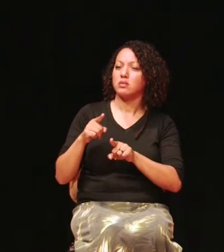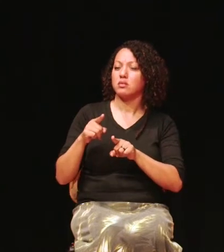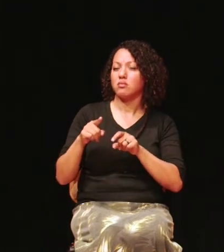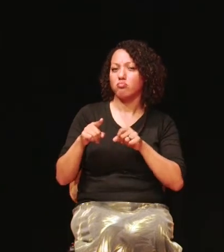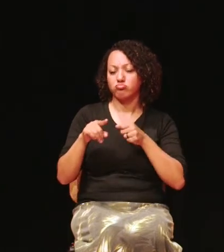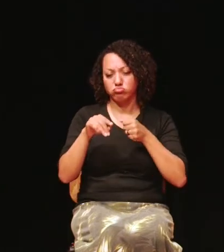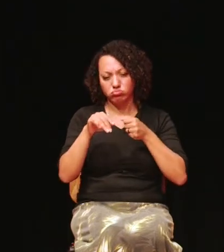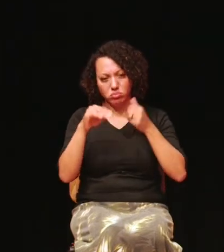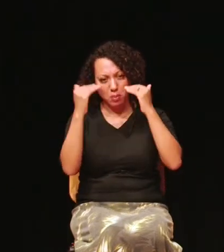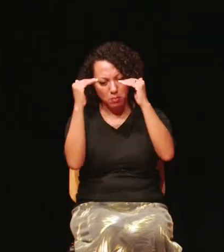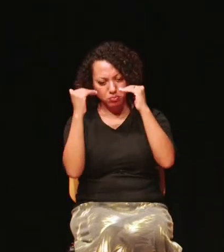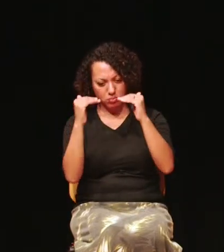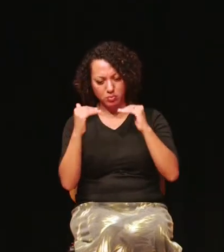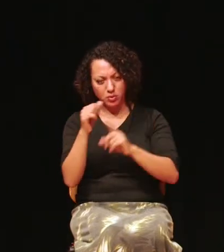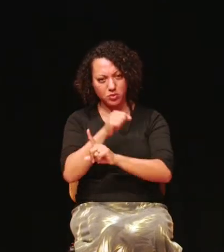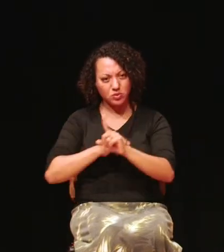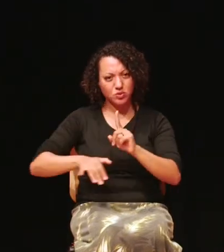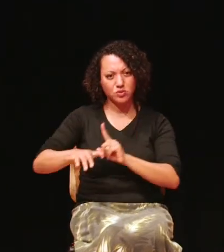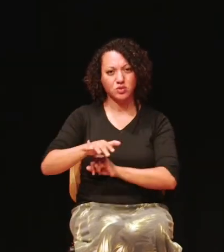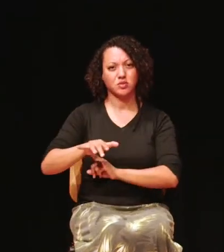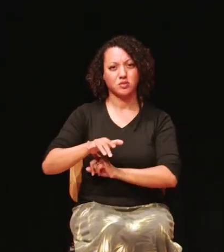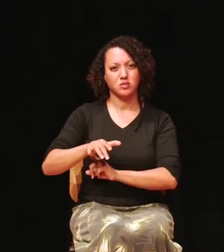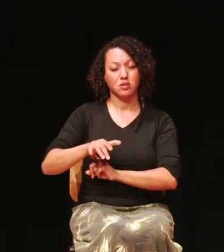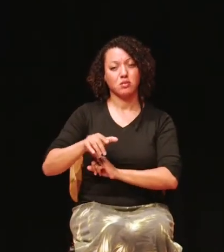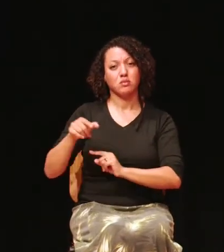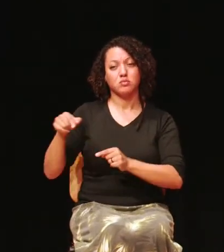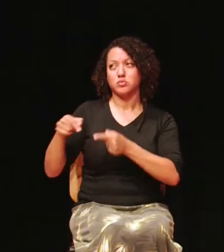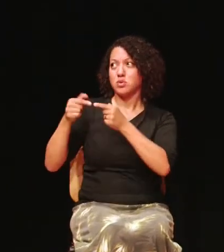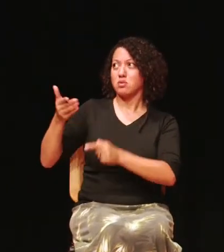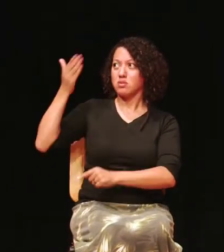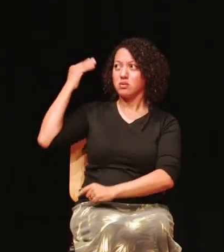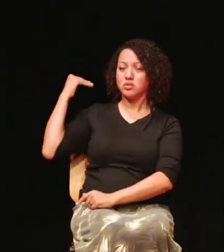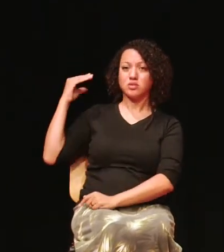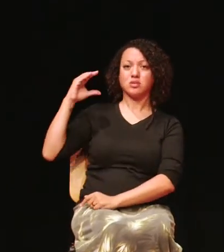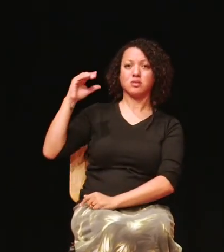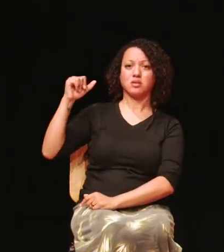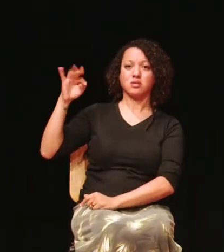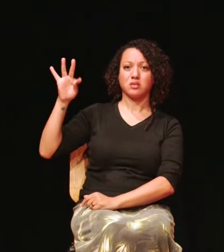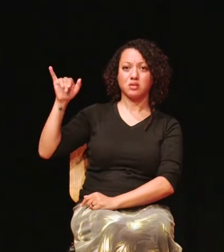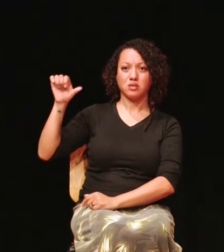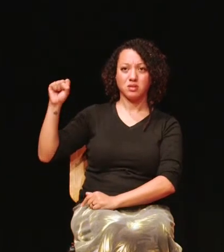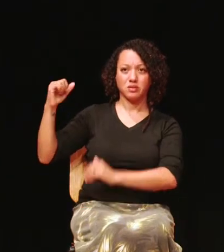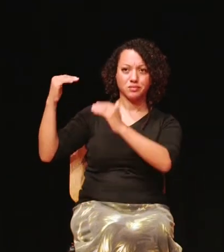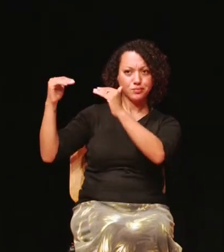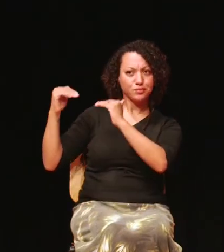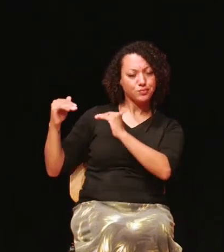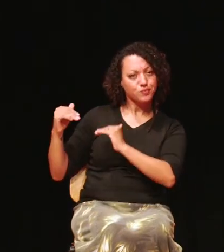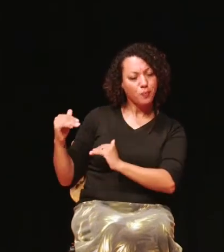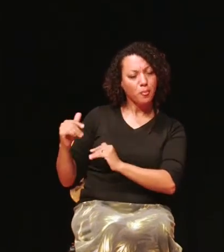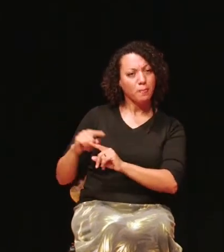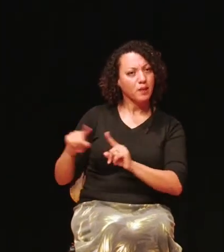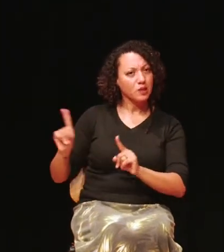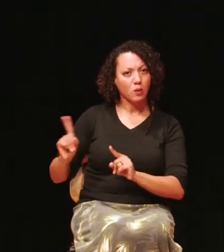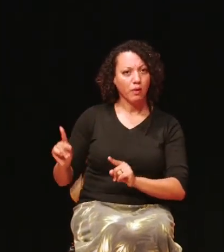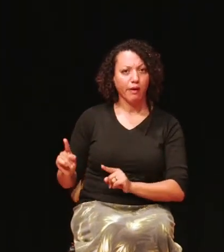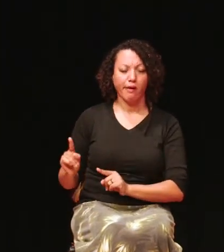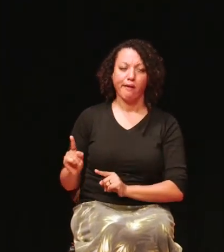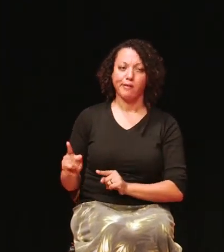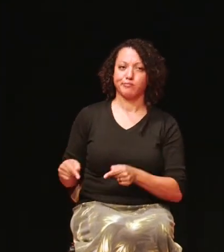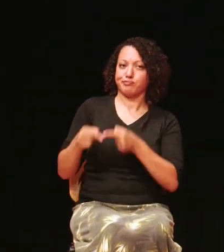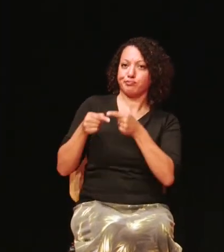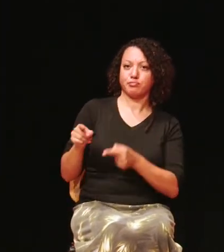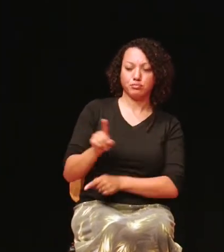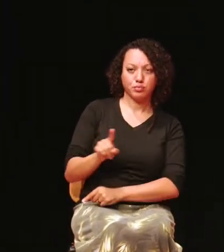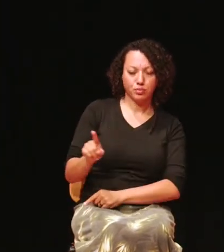da Europa fundamentada nas antigas castas. Então, não é nada acidental, não é nenhuma